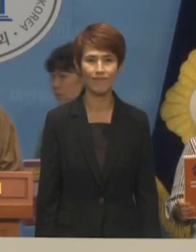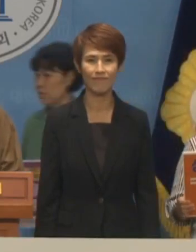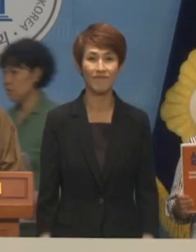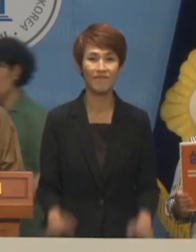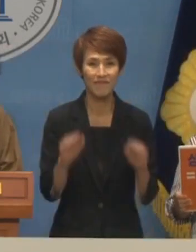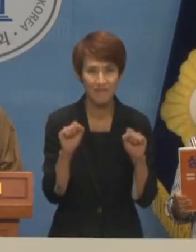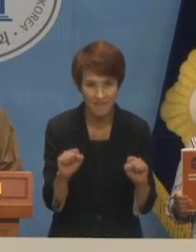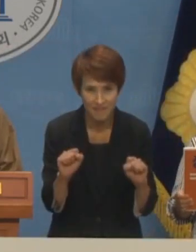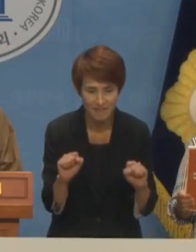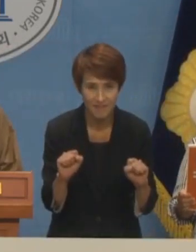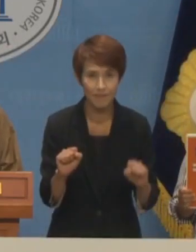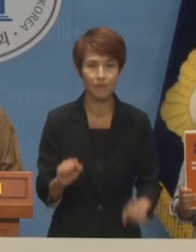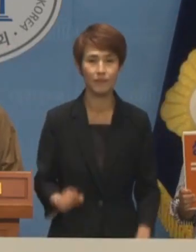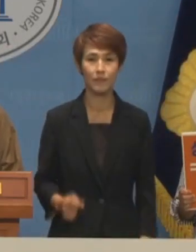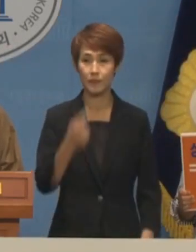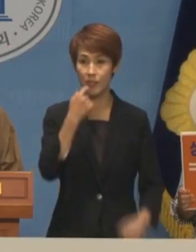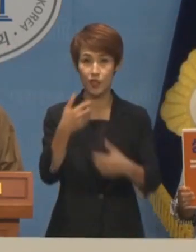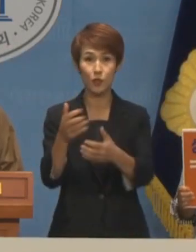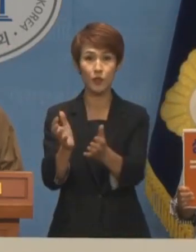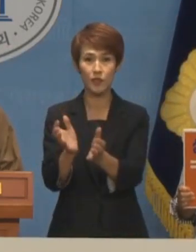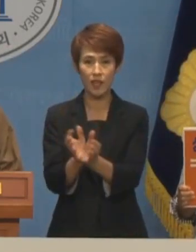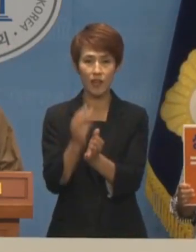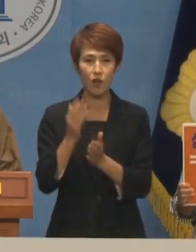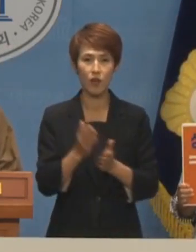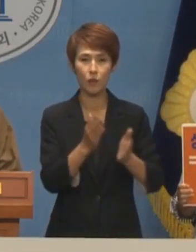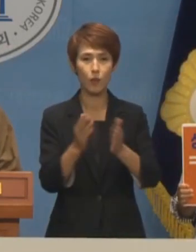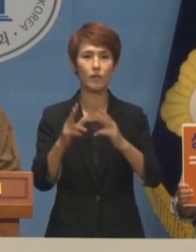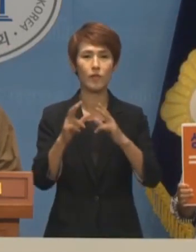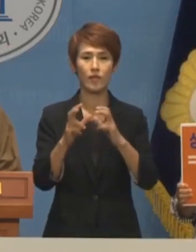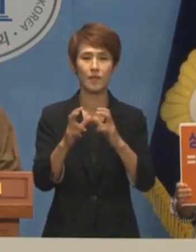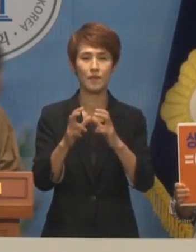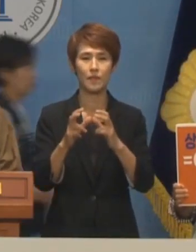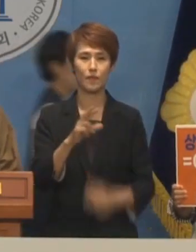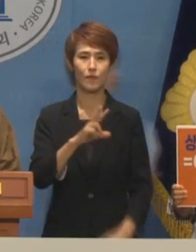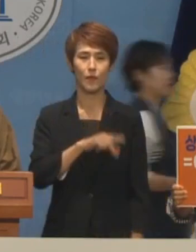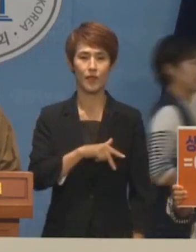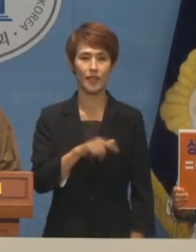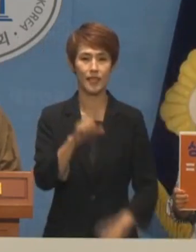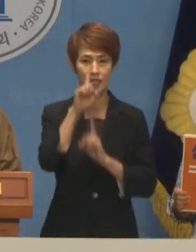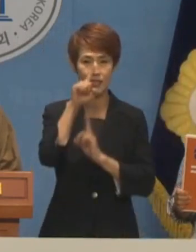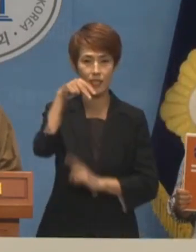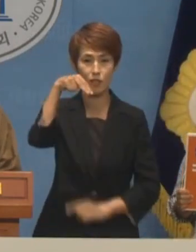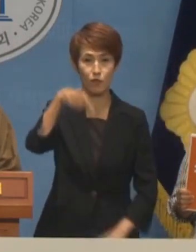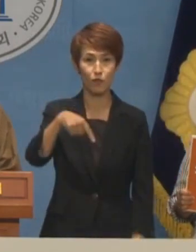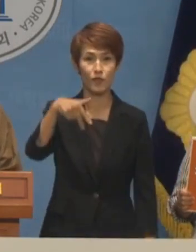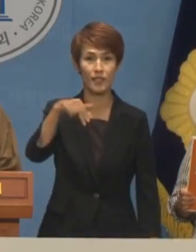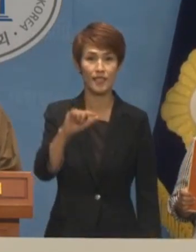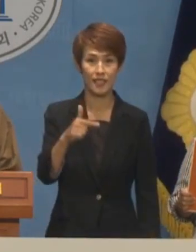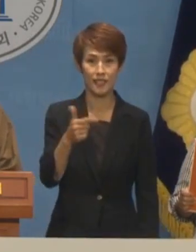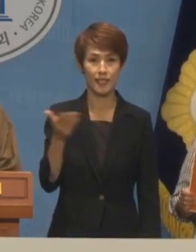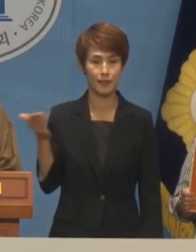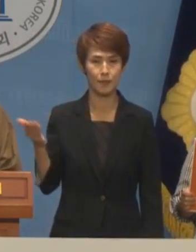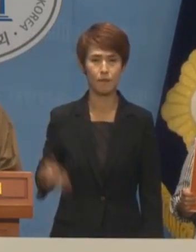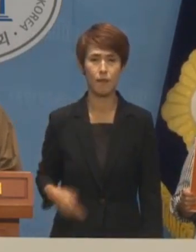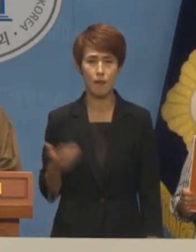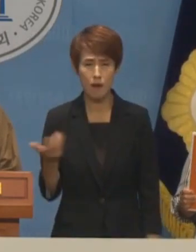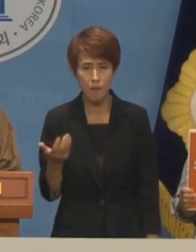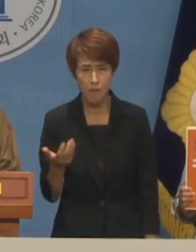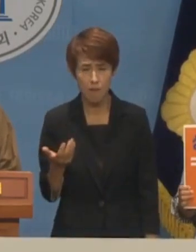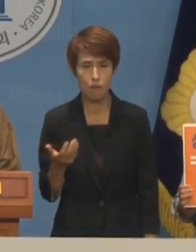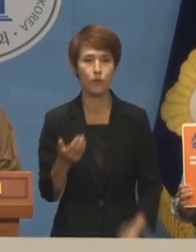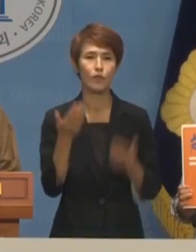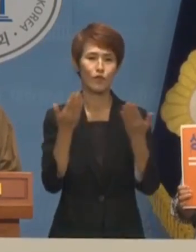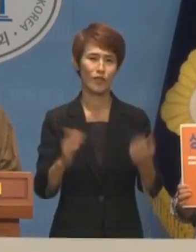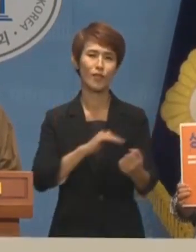네, 안녕하십니까. 더불어민주당 경기도 성남 중원구 국회의원 이수진입니다. 아프면 쉴